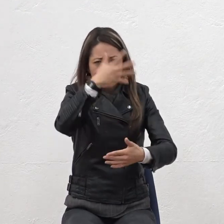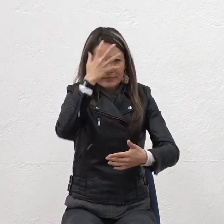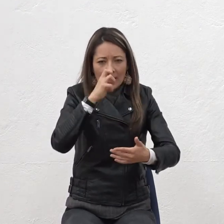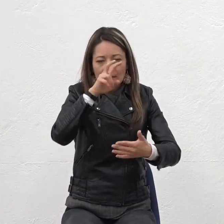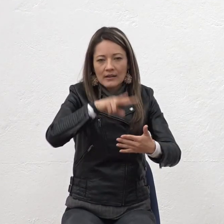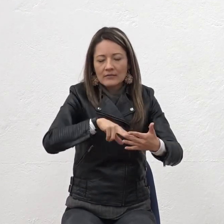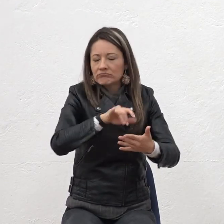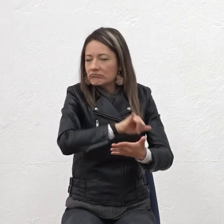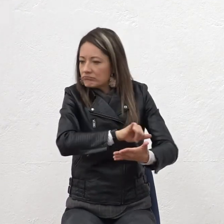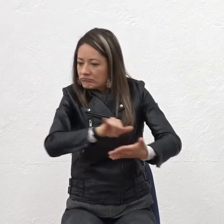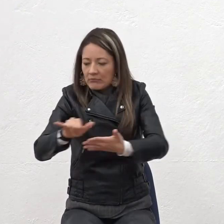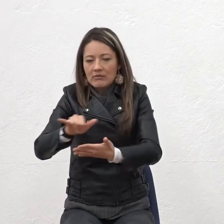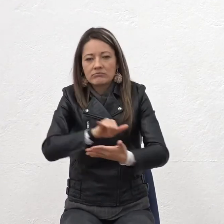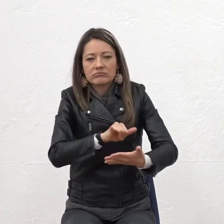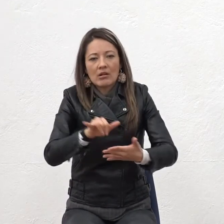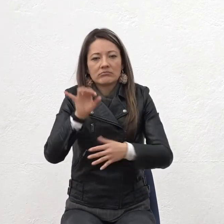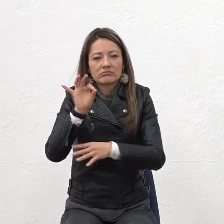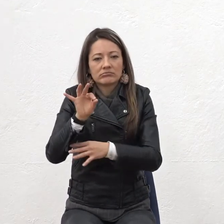Samuel,